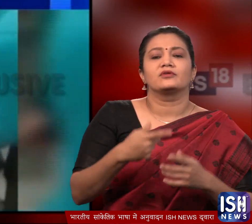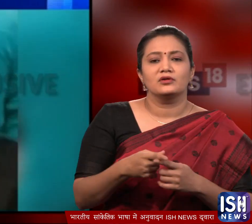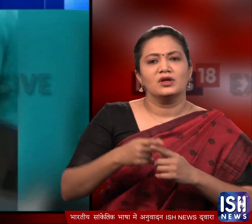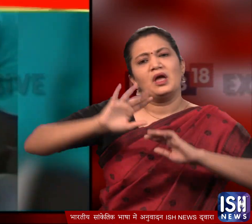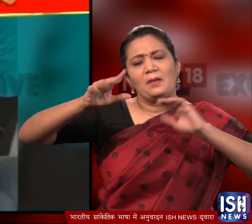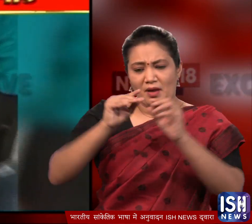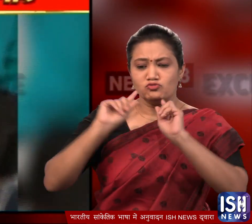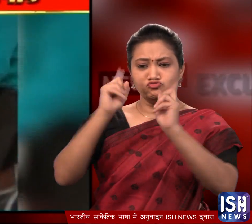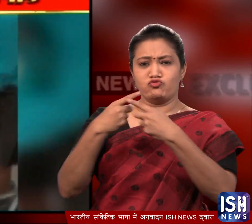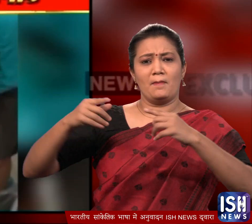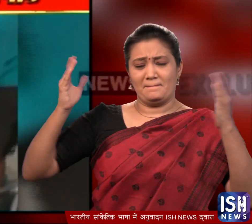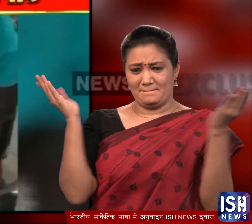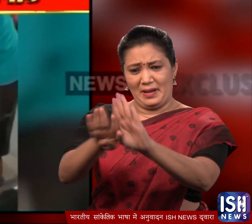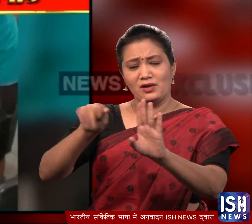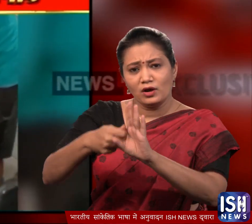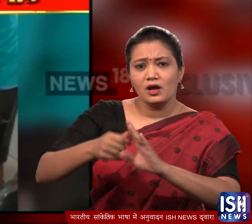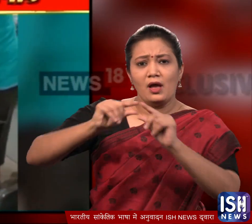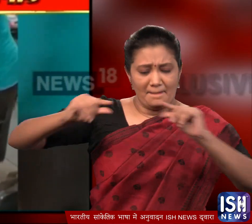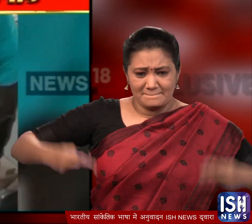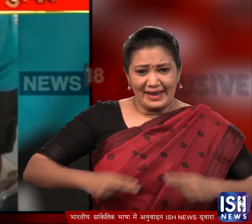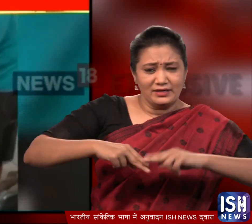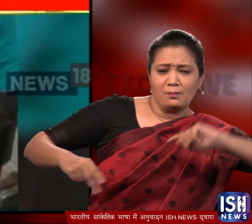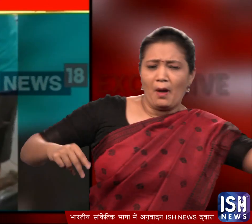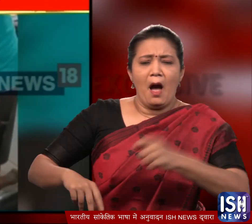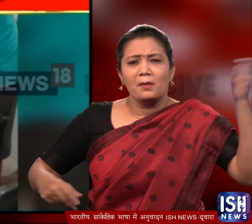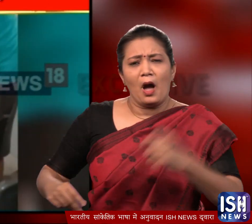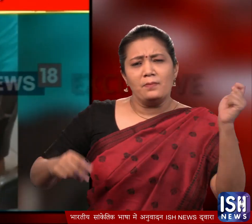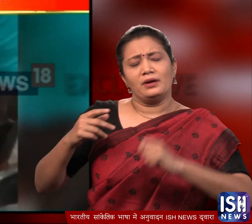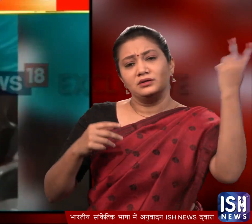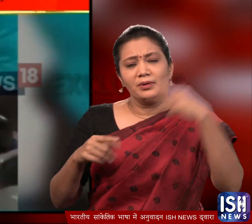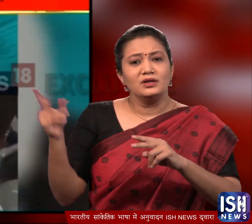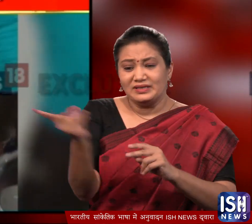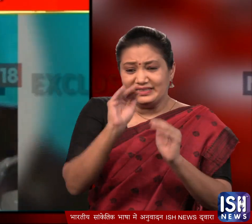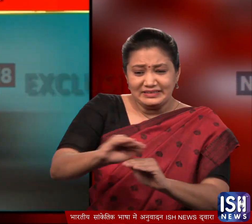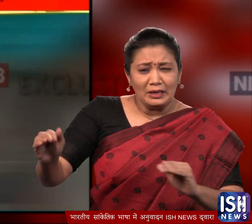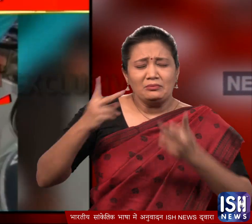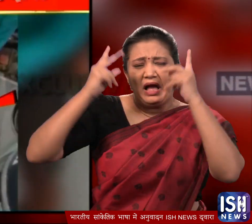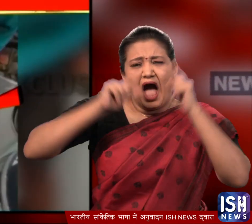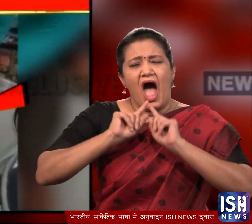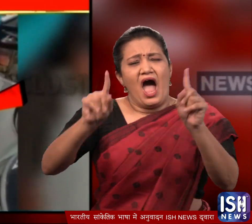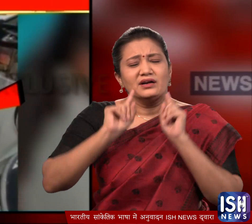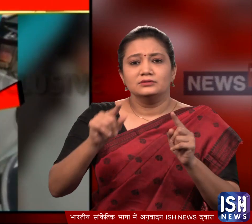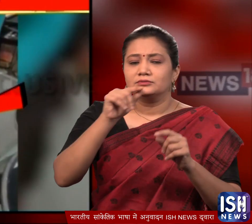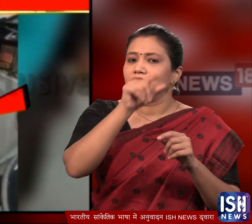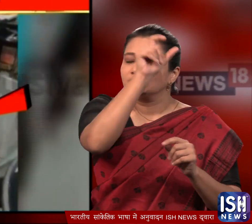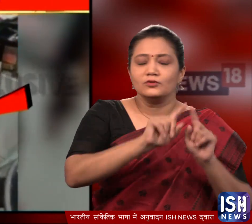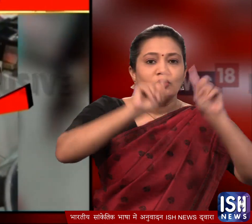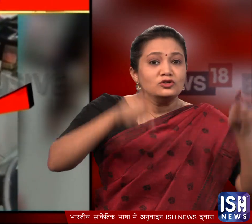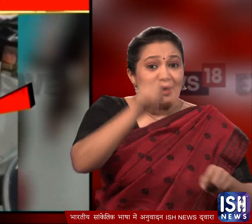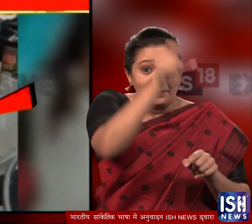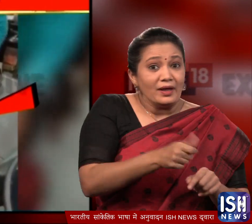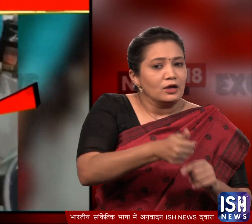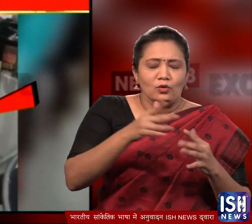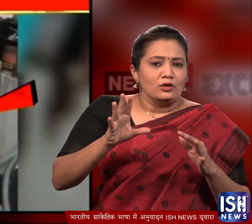जिसके बाद उसने दोनों बच्चों को एक कमरे में बंद कर उनकी बेल्ट से पिटाई शुरू कर दी। दर्द से दोनों बच्चे चीखते रहे, लेकिन दुकानदार पर